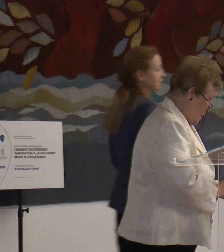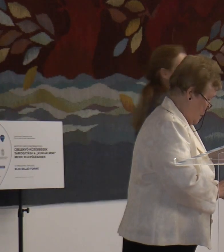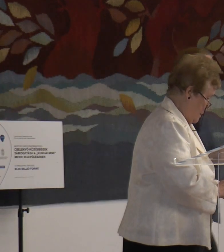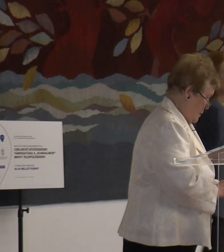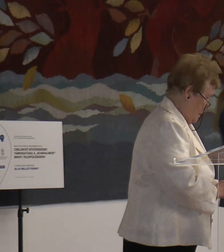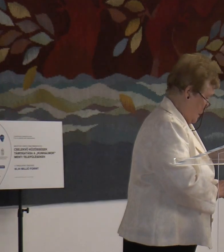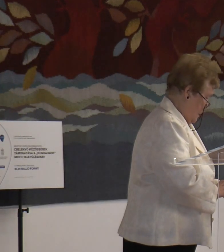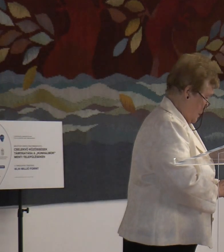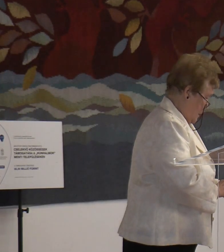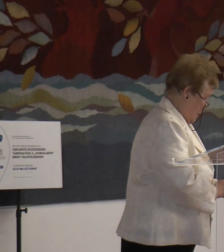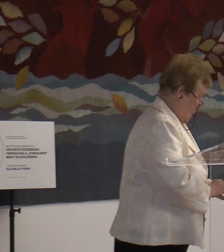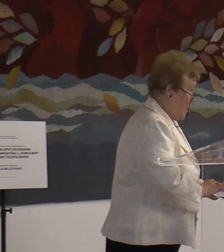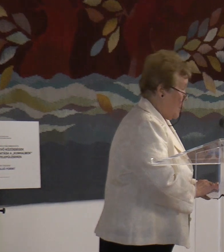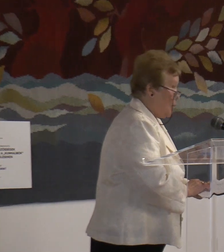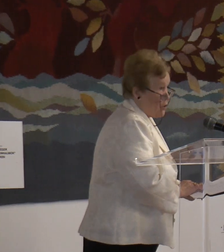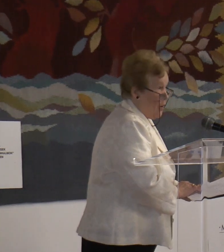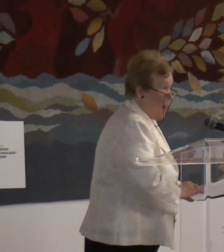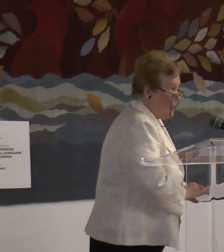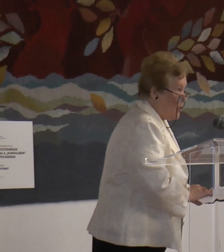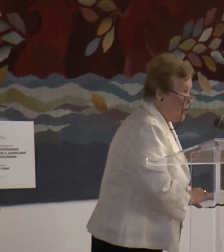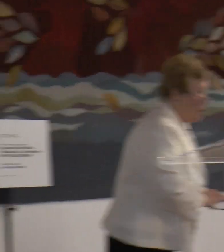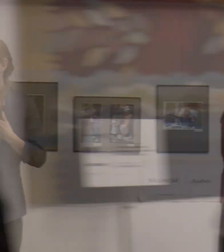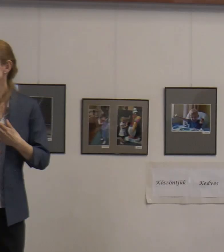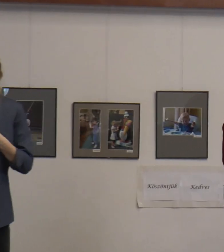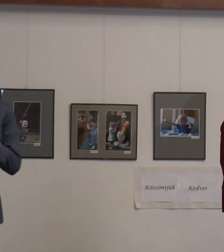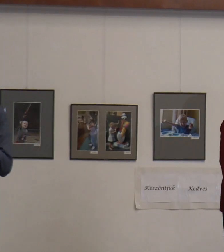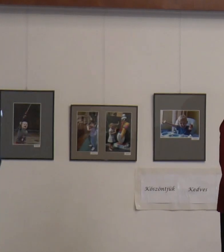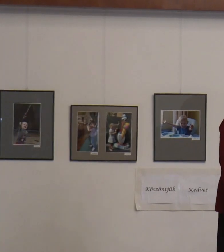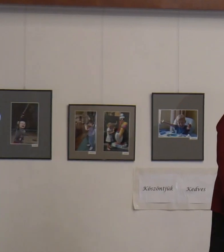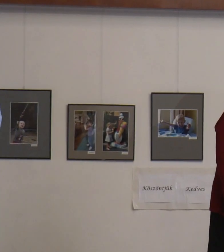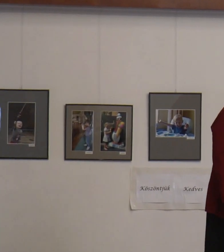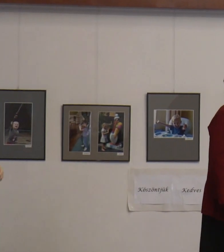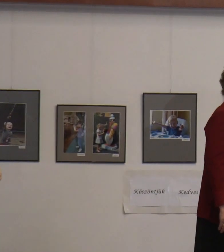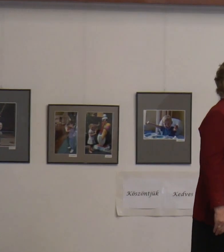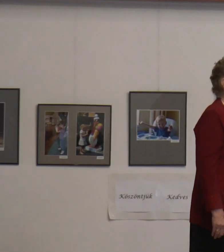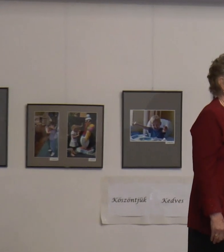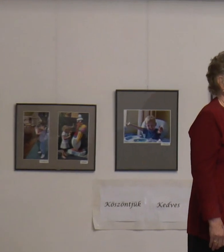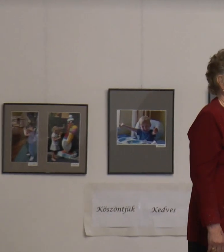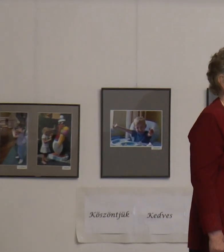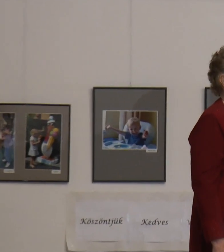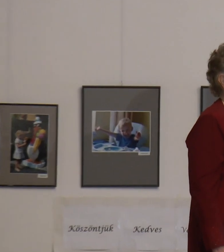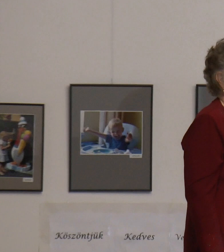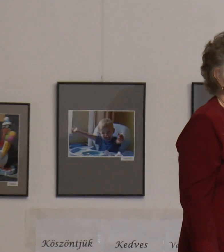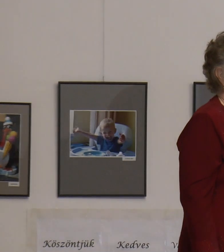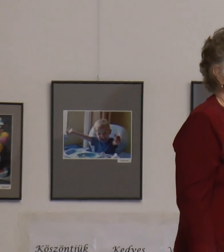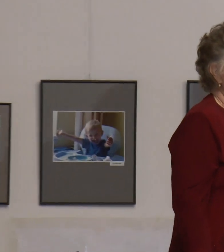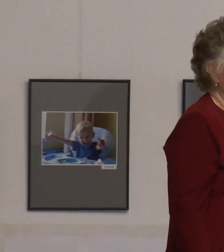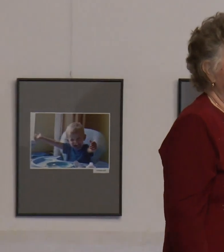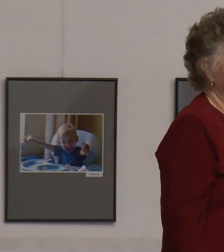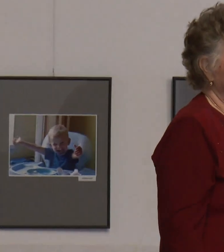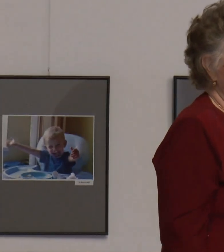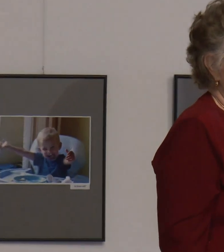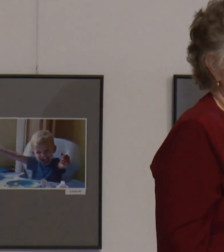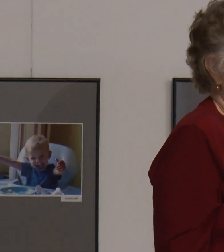akkor felkészül Pozsak Gábor. Petőfi Sándor, Atisza. Nyári